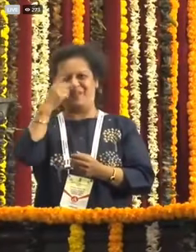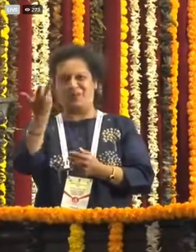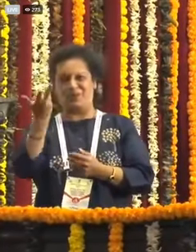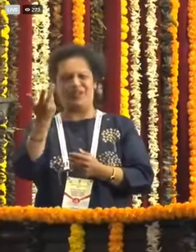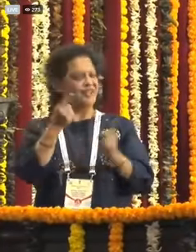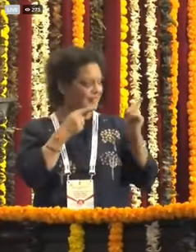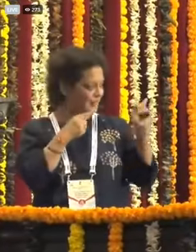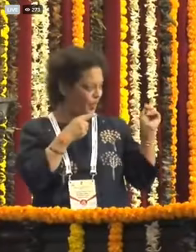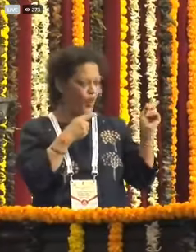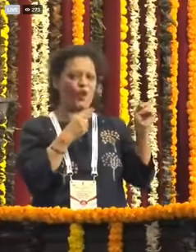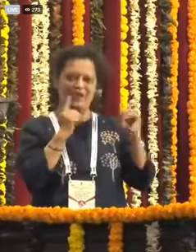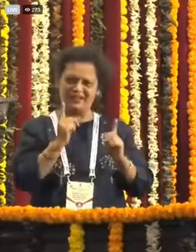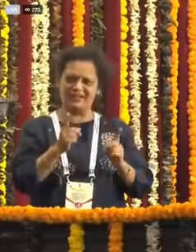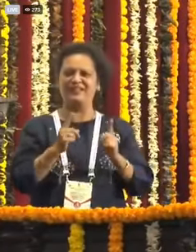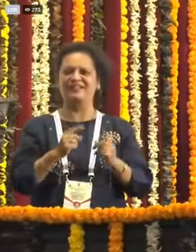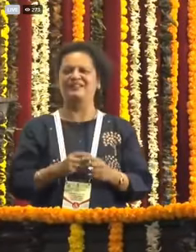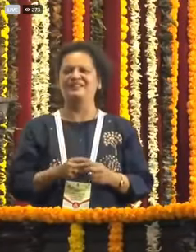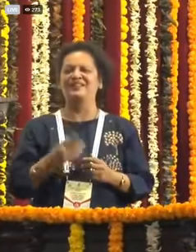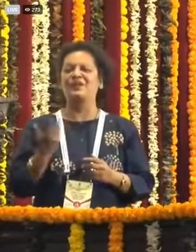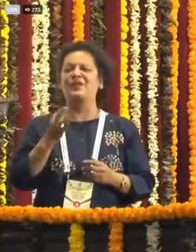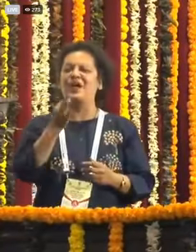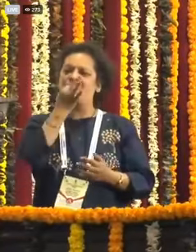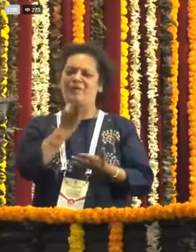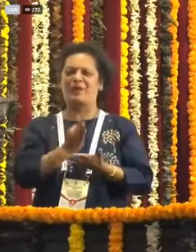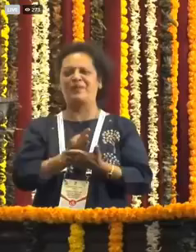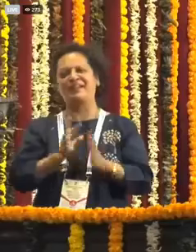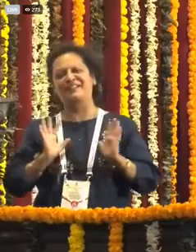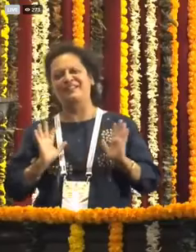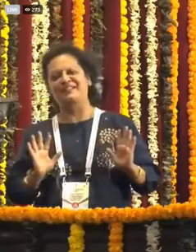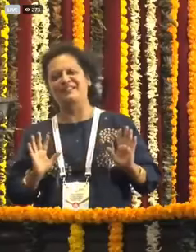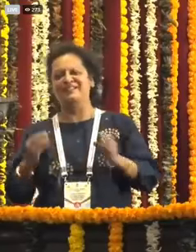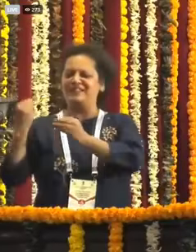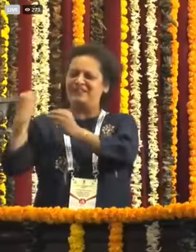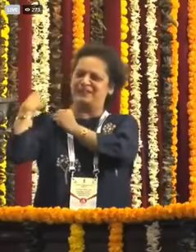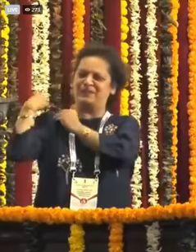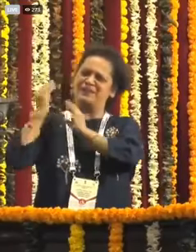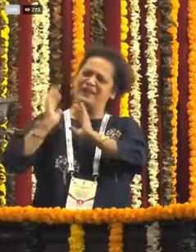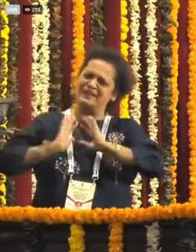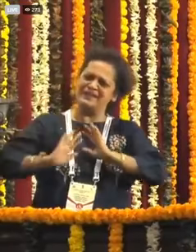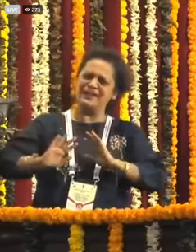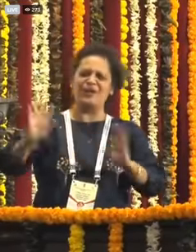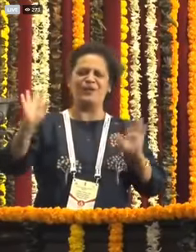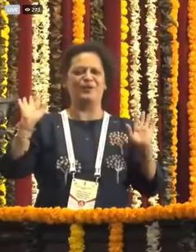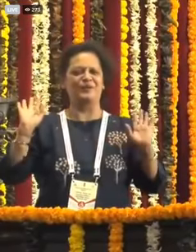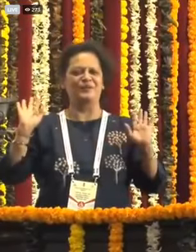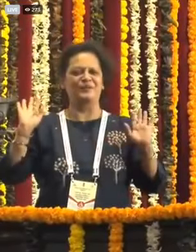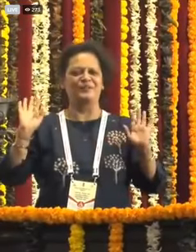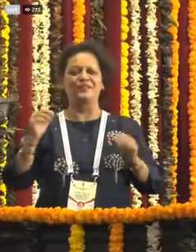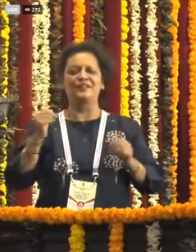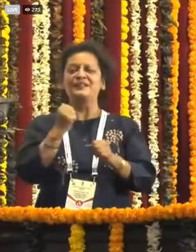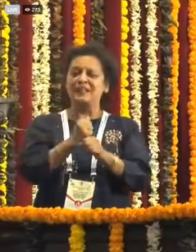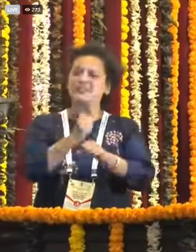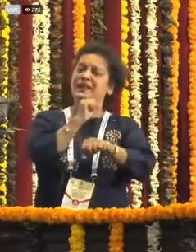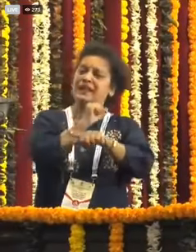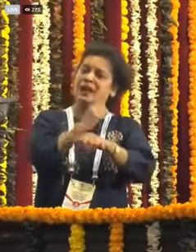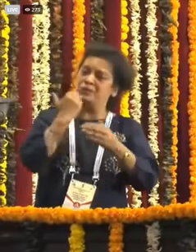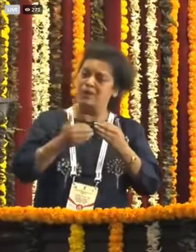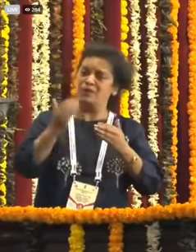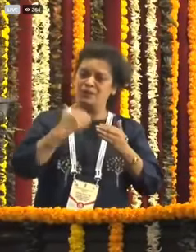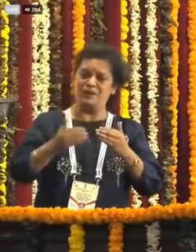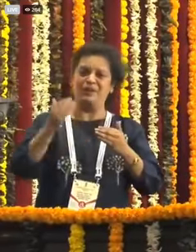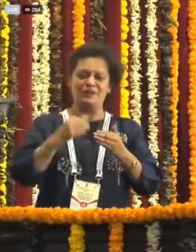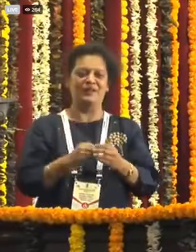सन्मानाला पात्र आहेत कारण ते प्रामाणिकपणे आपली जबाबदारी निभवत असतात आपले शासकीय काम करत